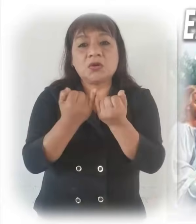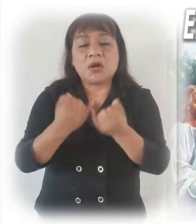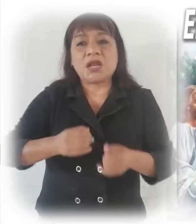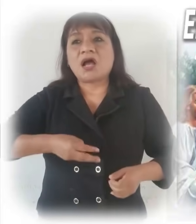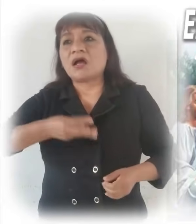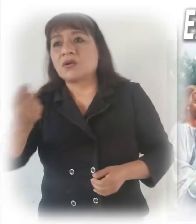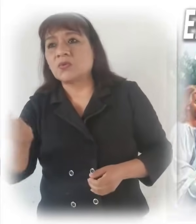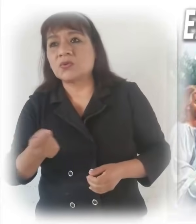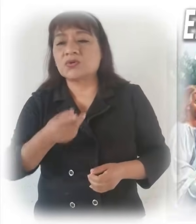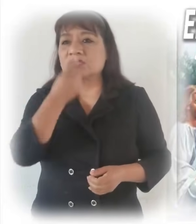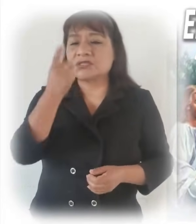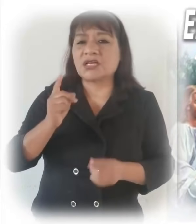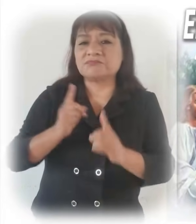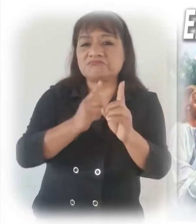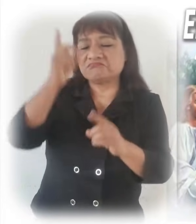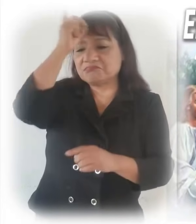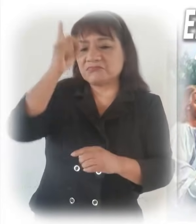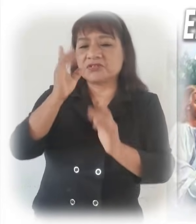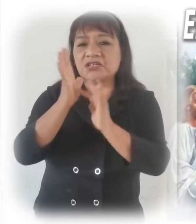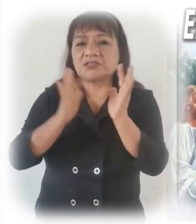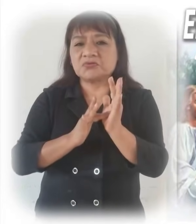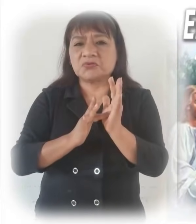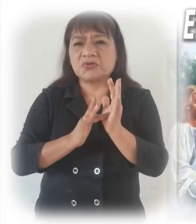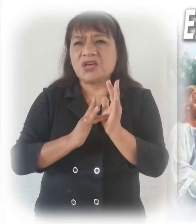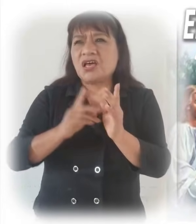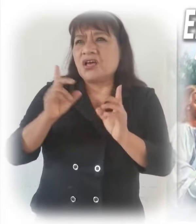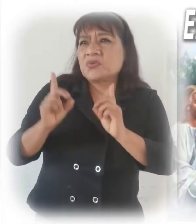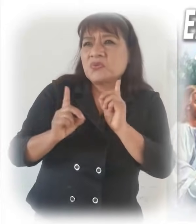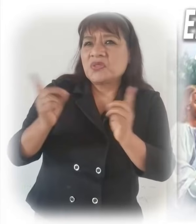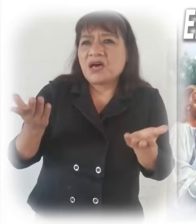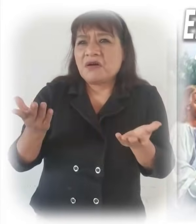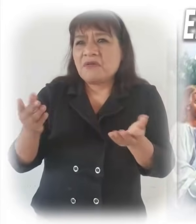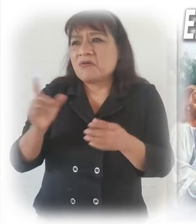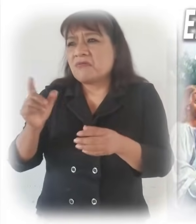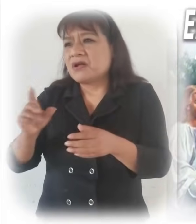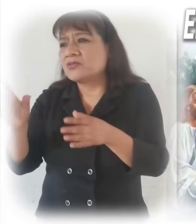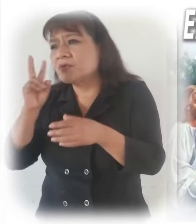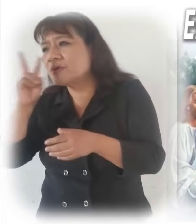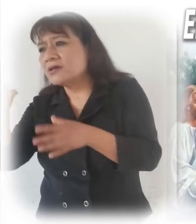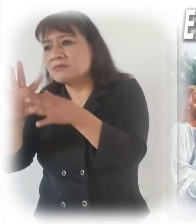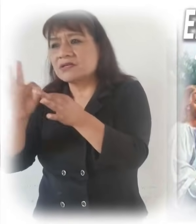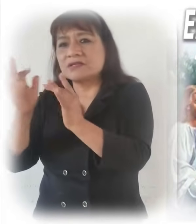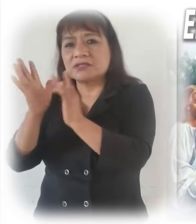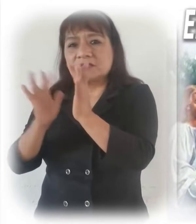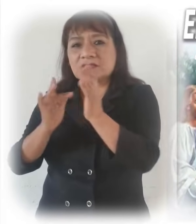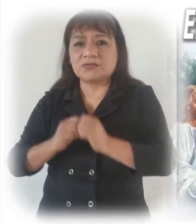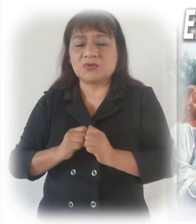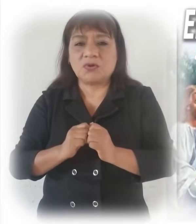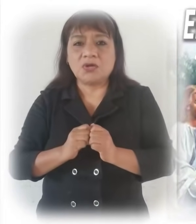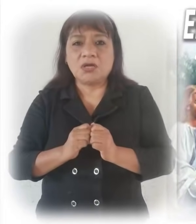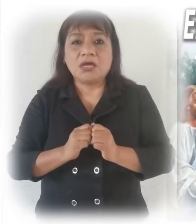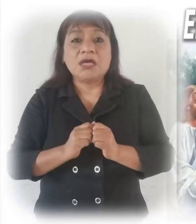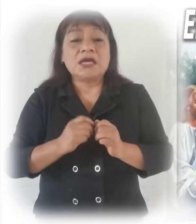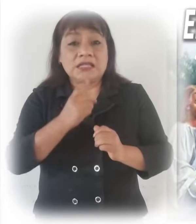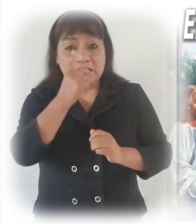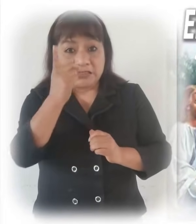decían sus discípulos quedaban perplejos y desconcertados al escuchar sus palabras. Espíritu